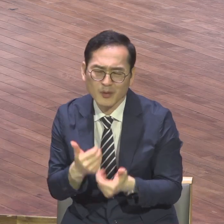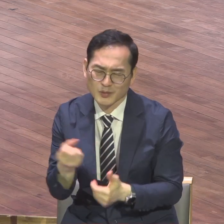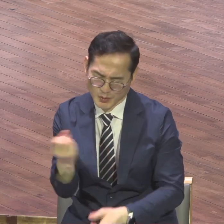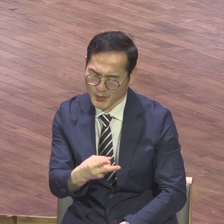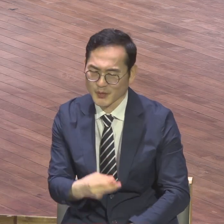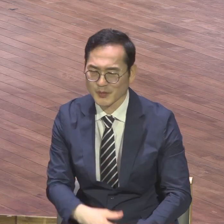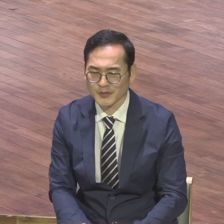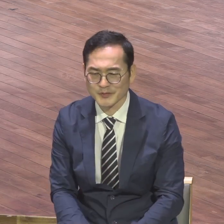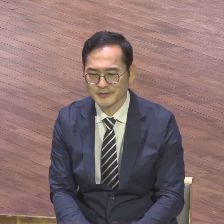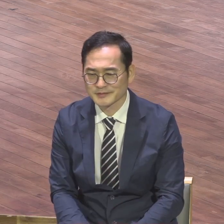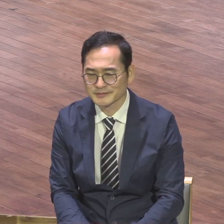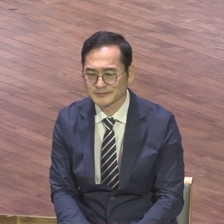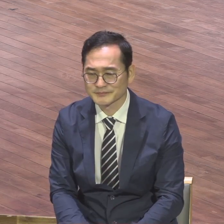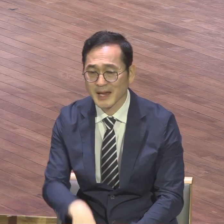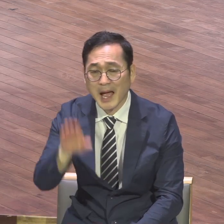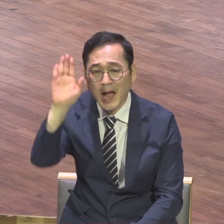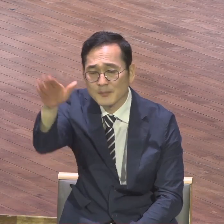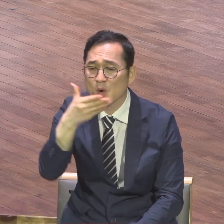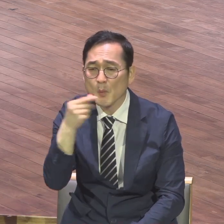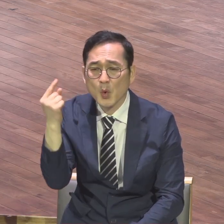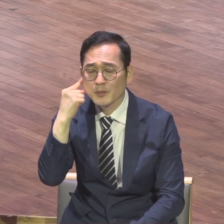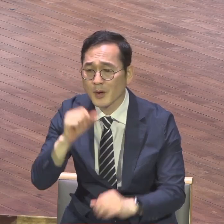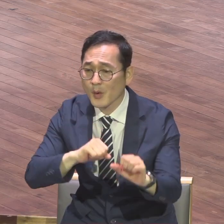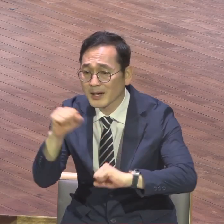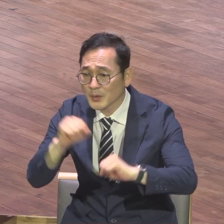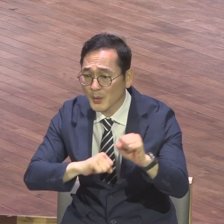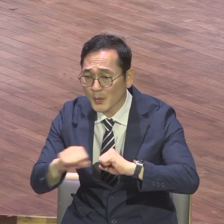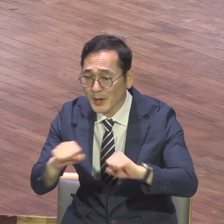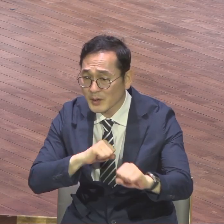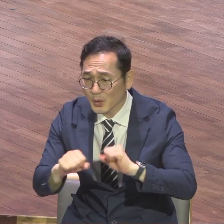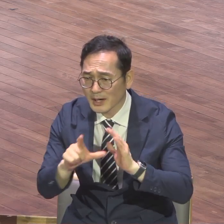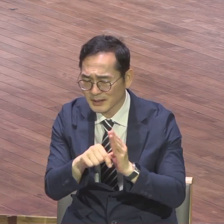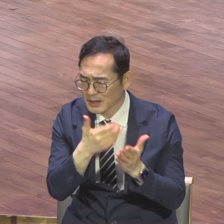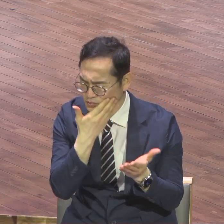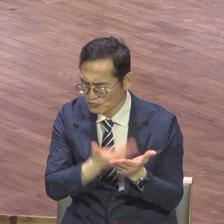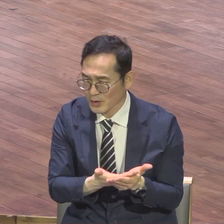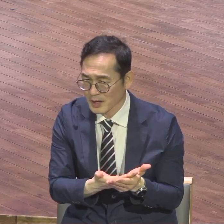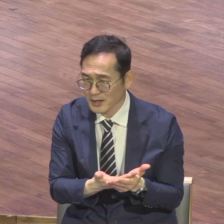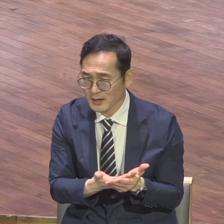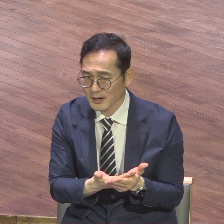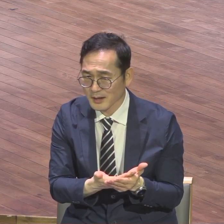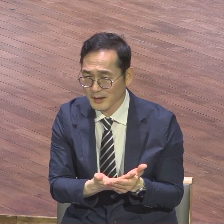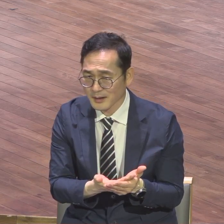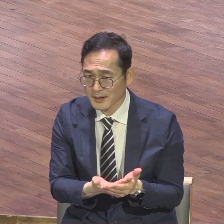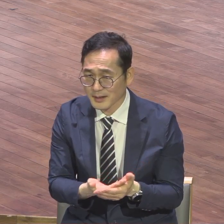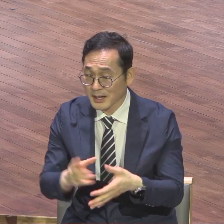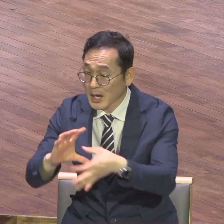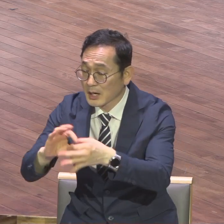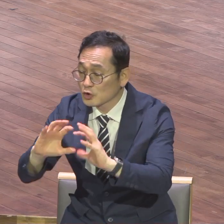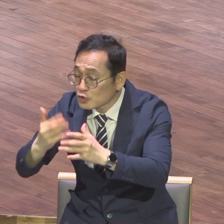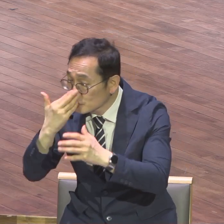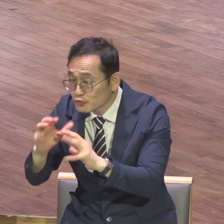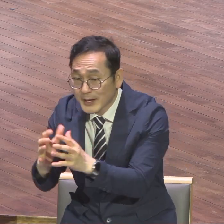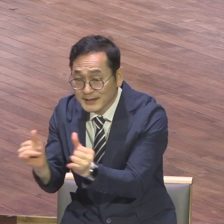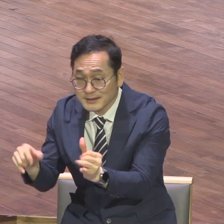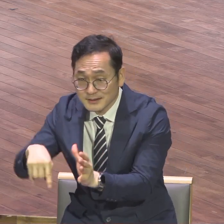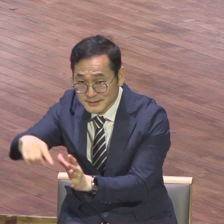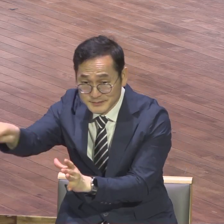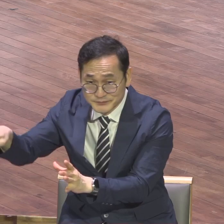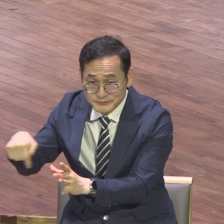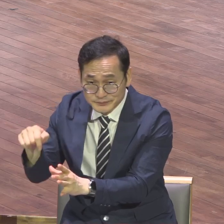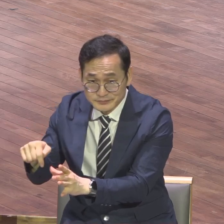향후 진행될 복음 사역에 중요한 의미가 있는 거예요. 왜냐하면 당시 히브리파 이